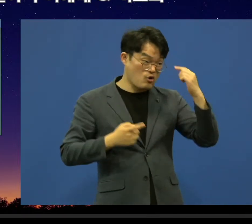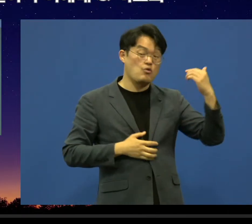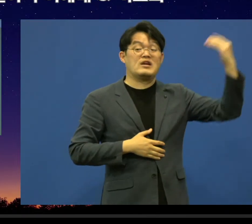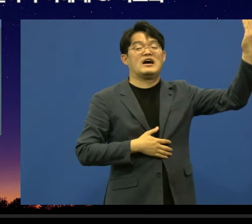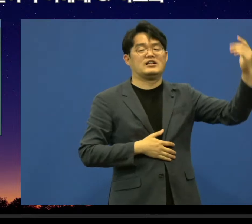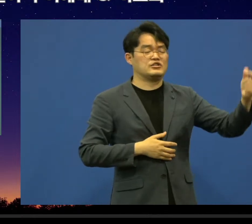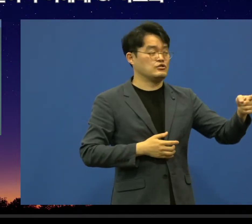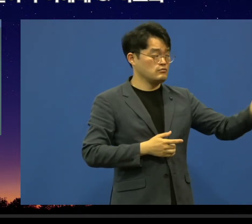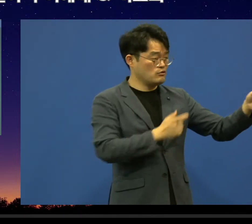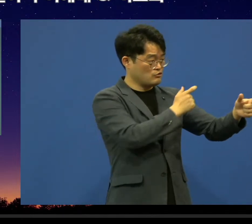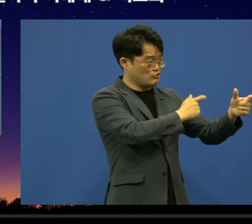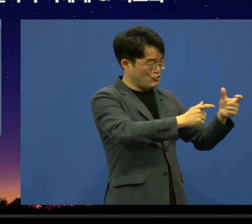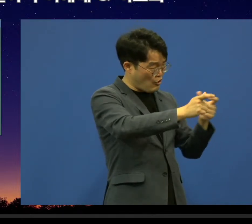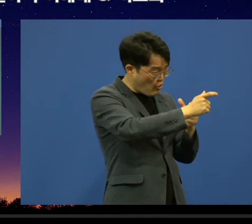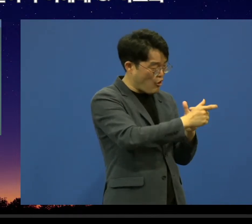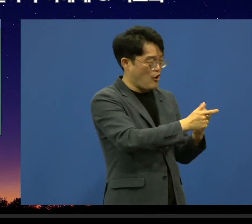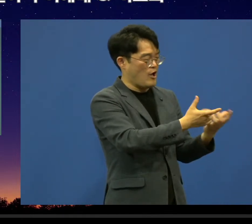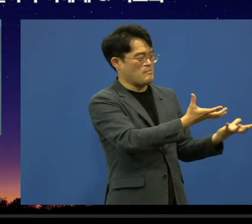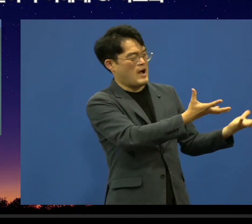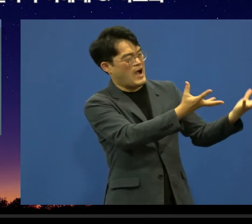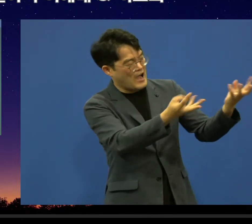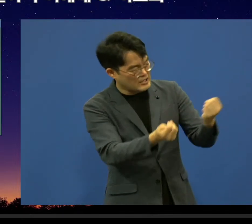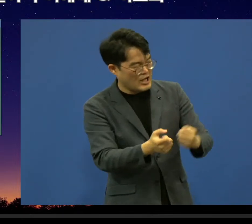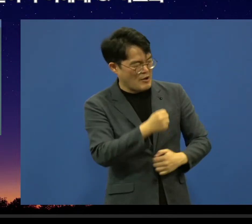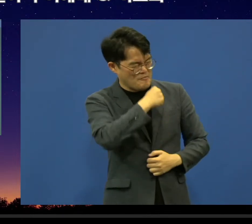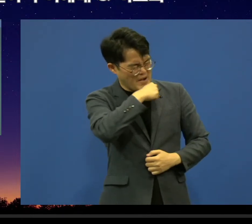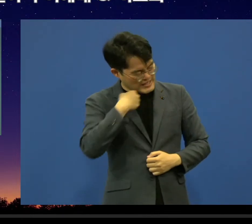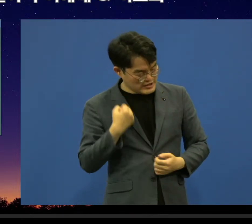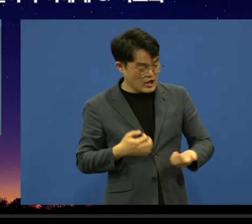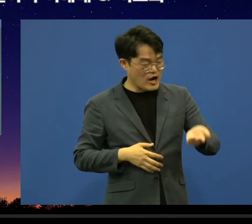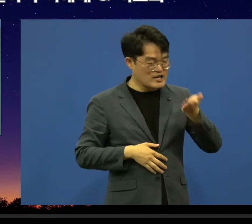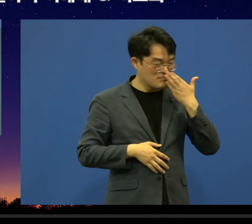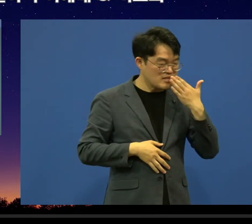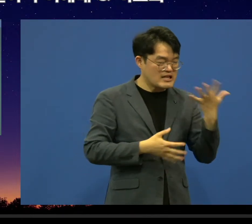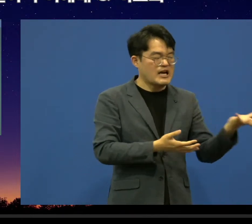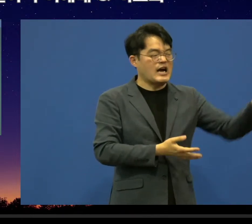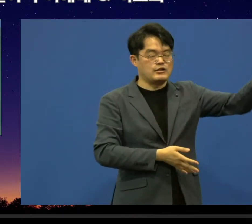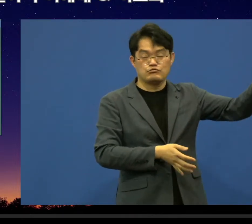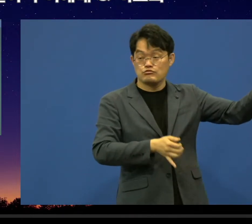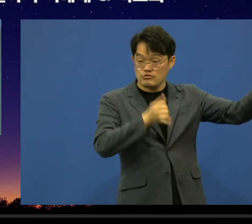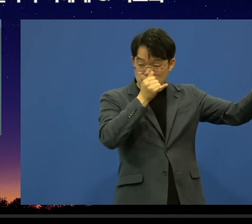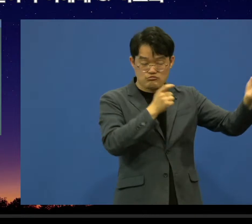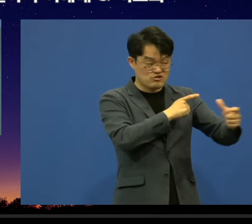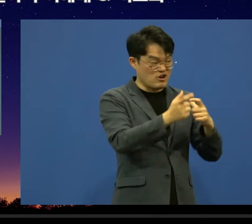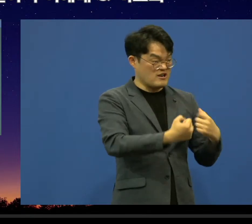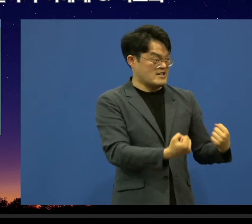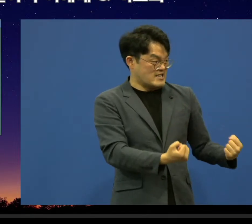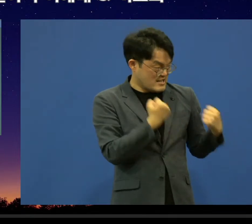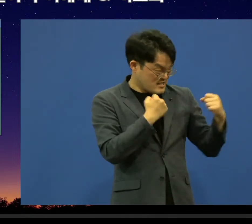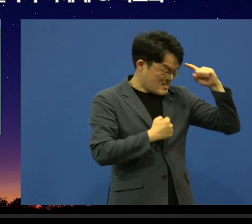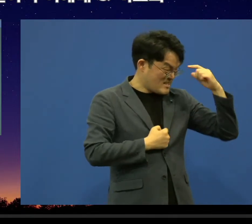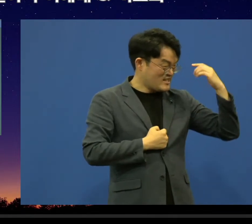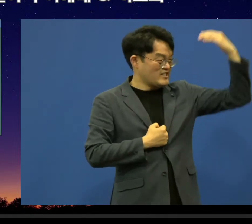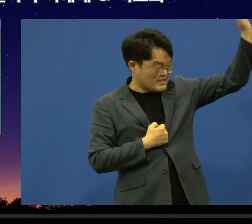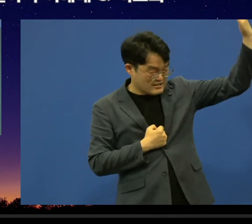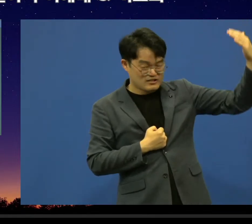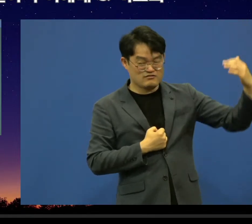그 음식을 먹음으로 인해 이 육신의 힘을 얻는 것보다 더 큰 힘을 갖고 있는 자가